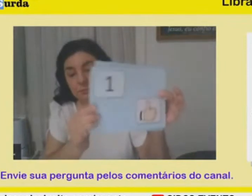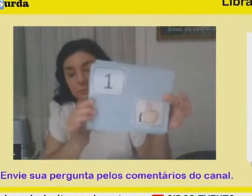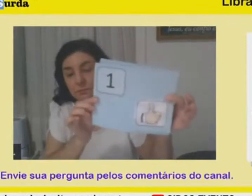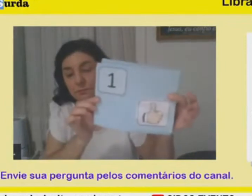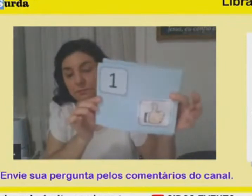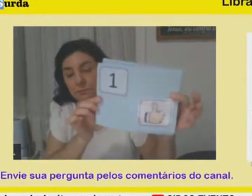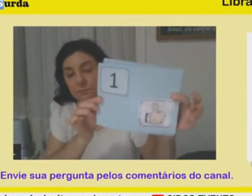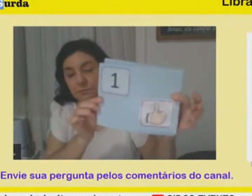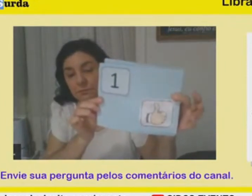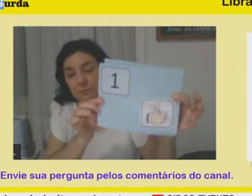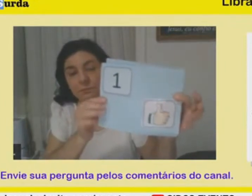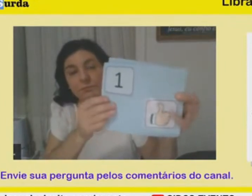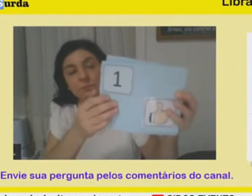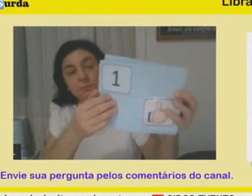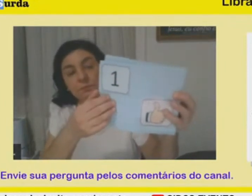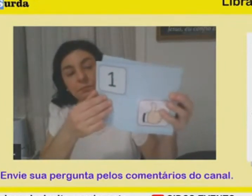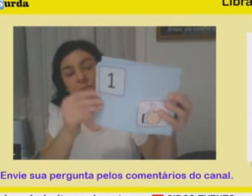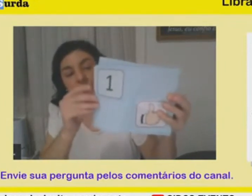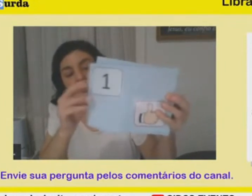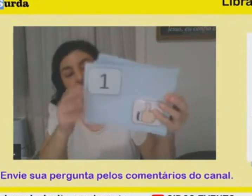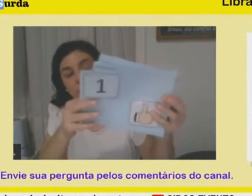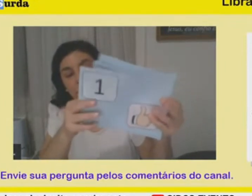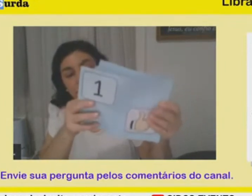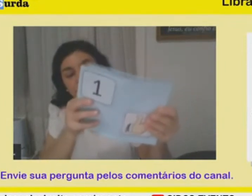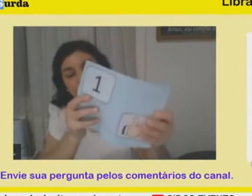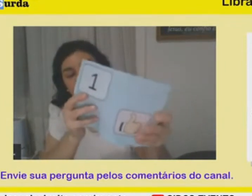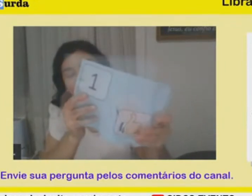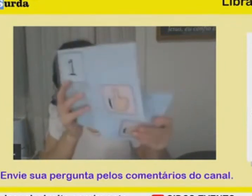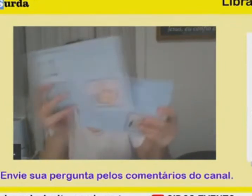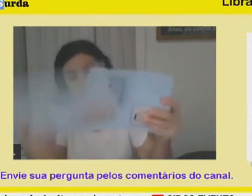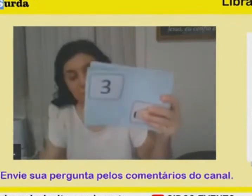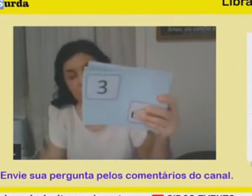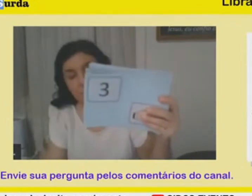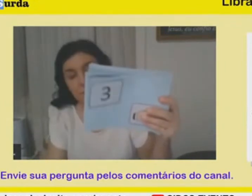Os números em português, por exemplo.